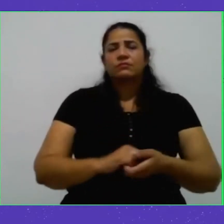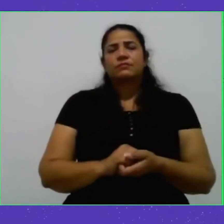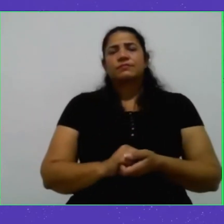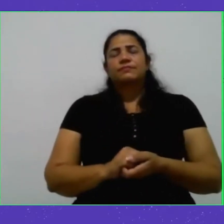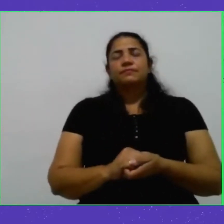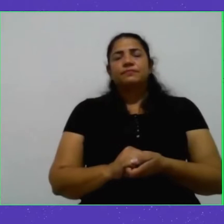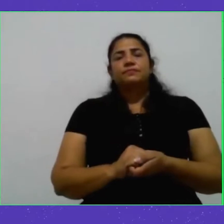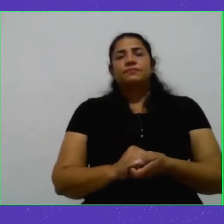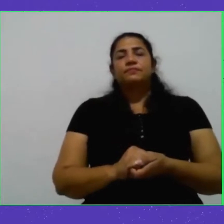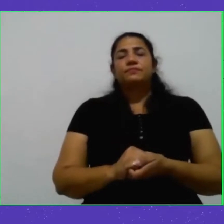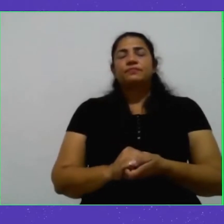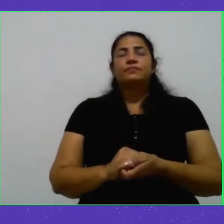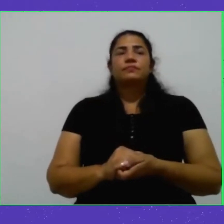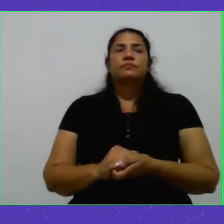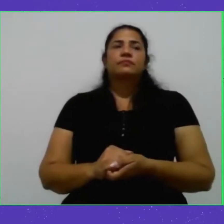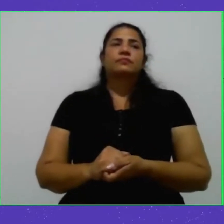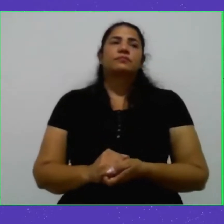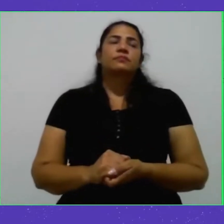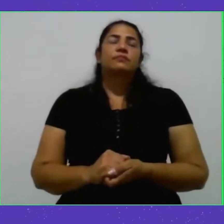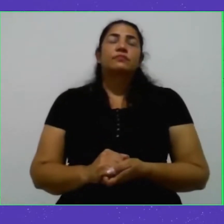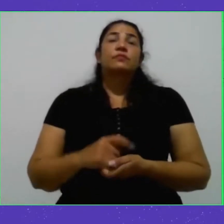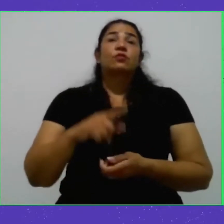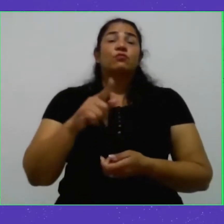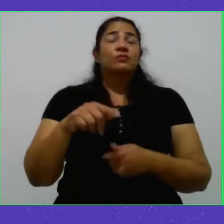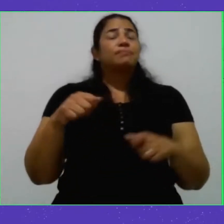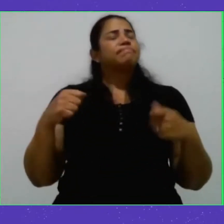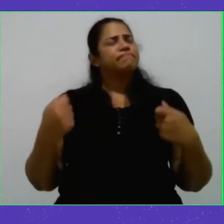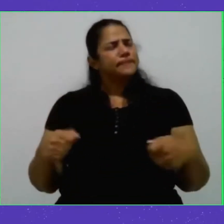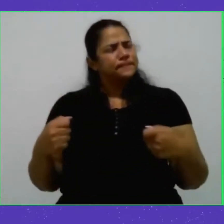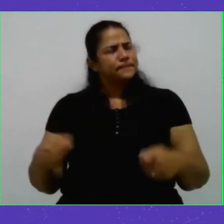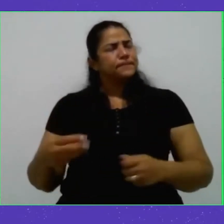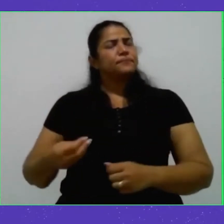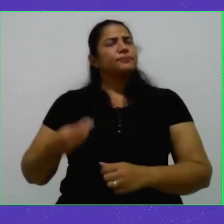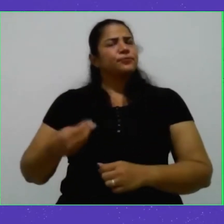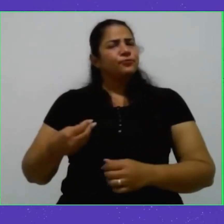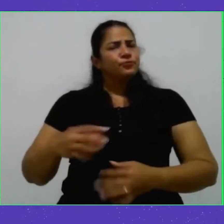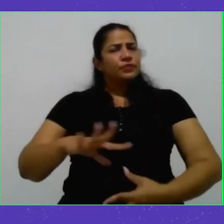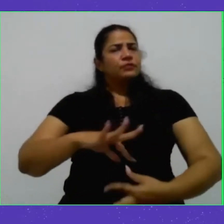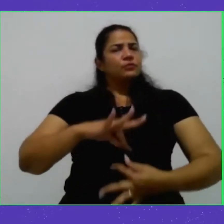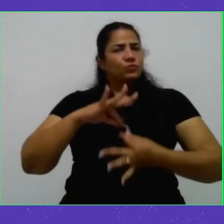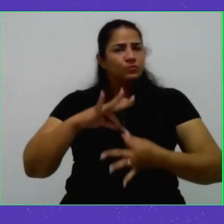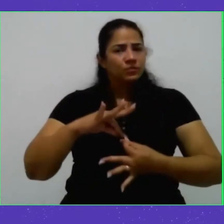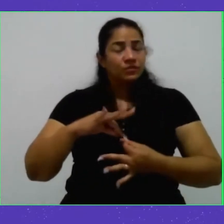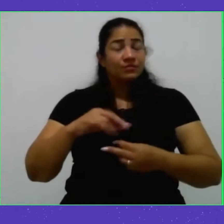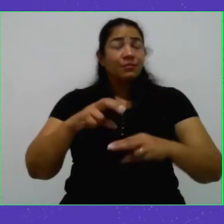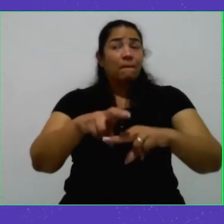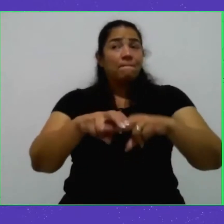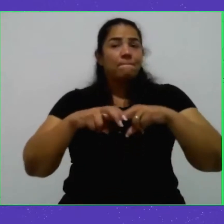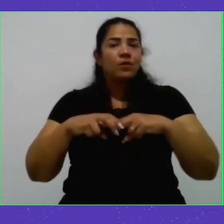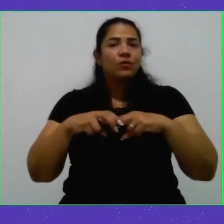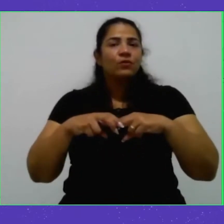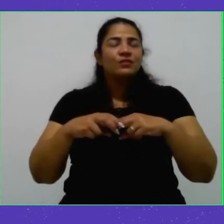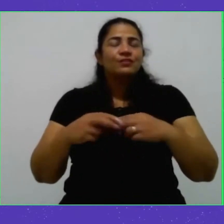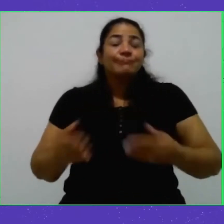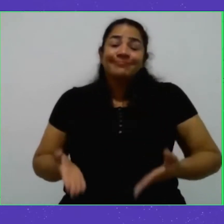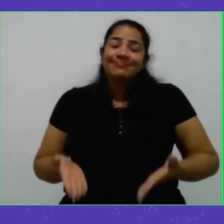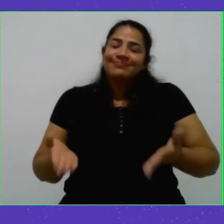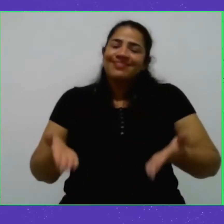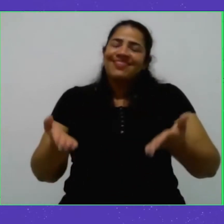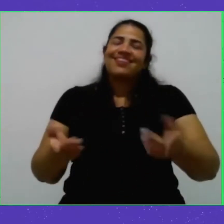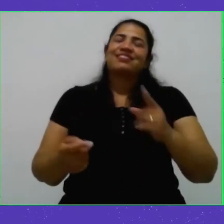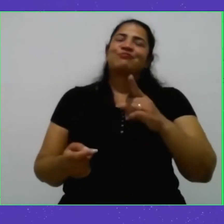você necessariamente tem que viver no Espírito, por isso que eu estou encorajando você a viver cada vez mais em comunhão com o